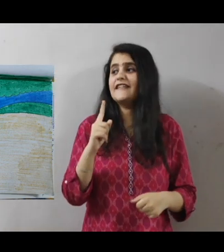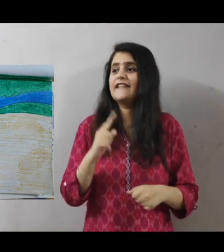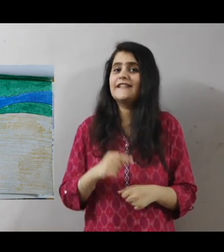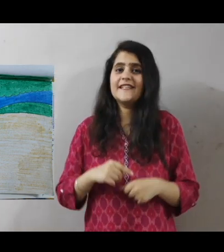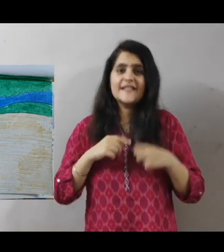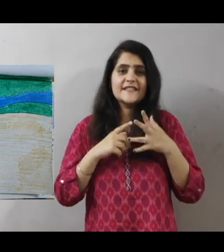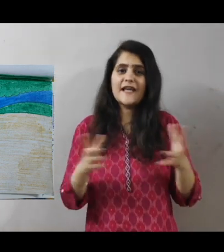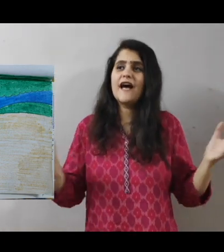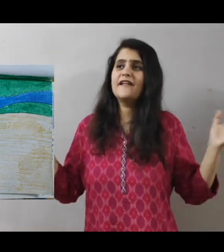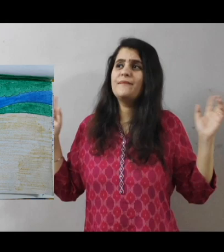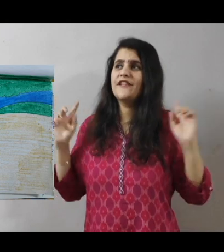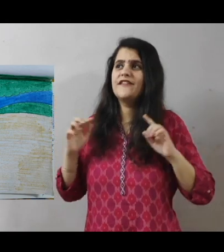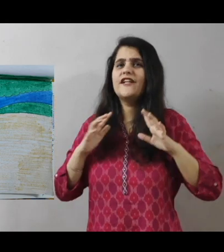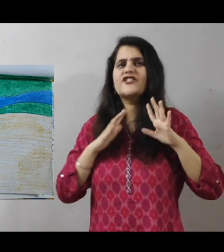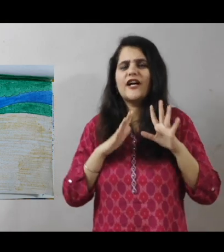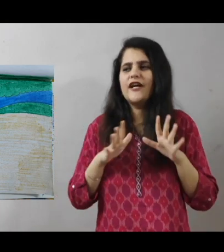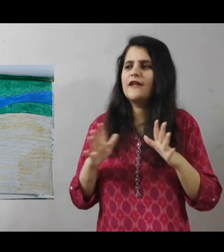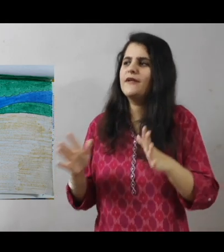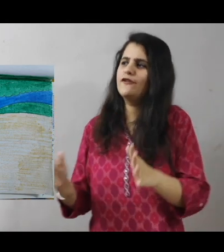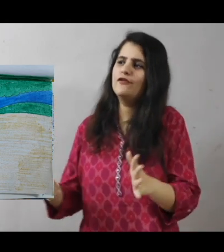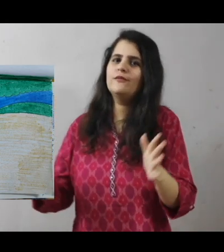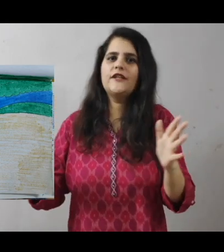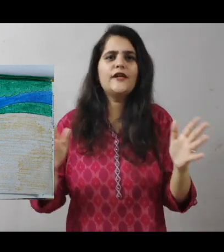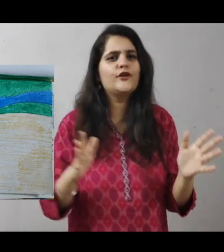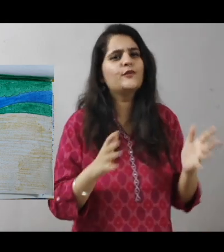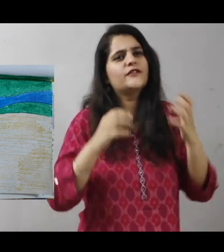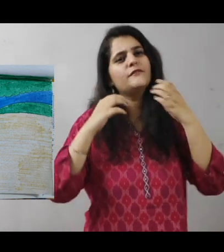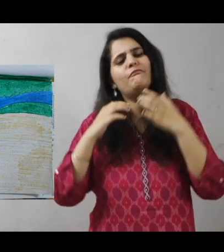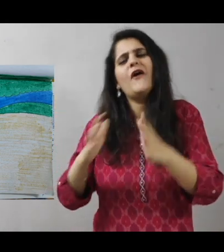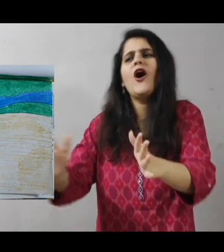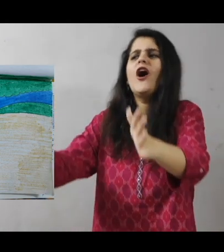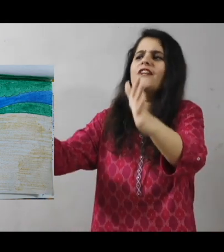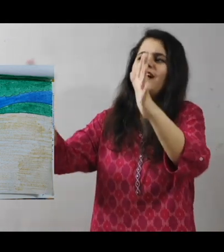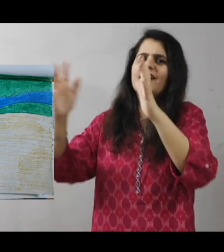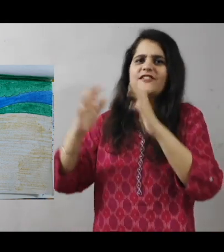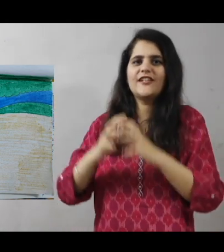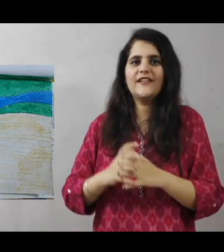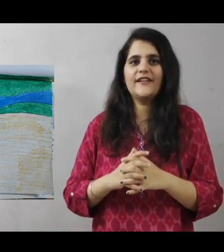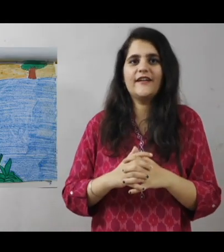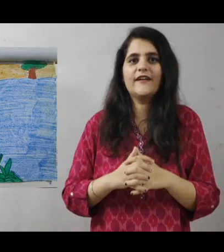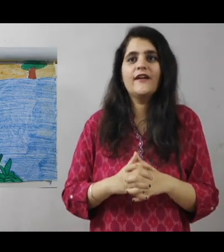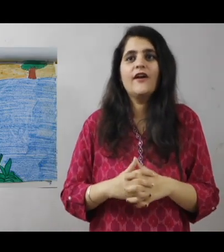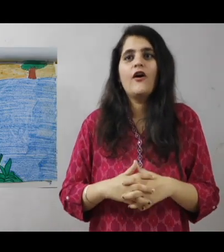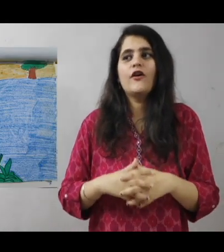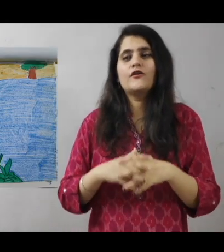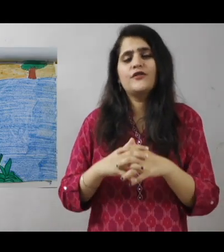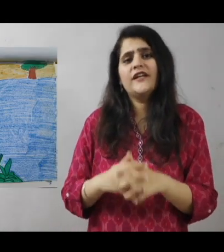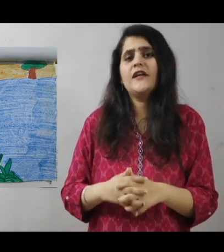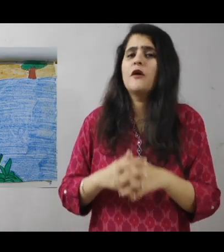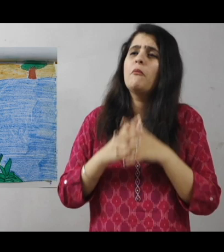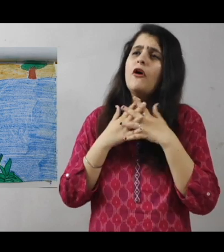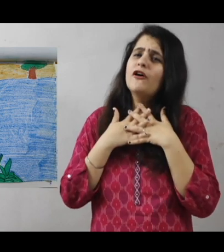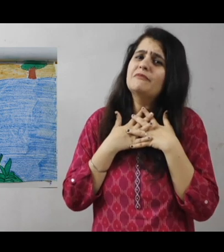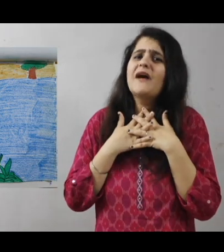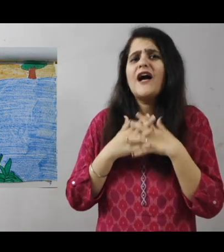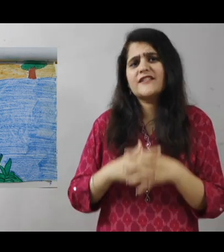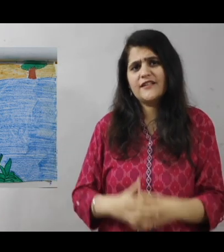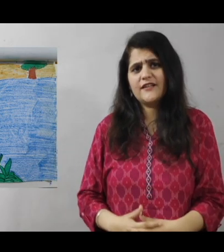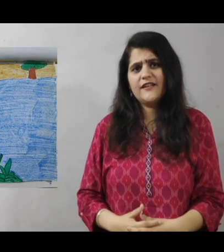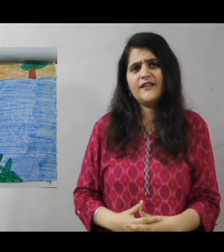एक दिन सारे बंदर जंगल में घूमते घूमते बहुत आगे चले गए और उन्हें बहुत प्यास लगने